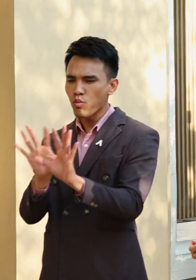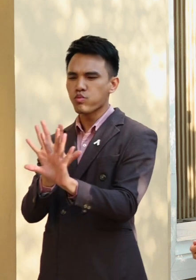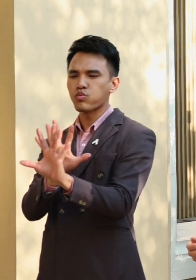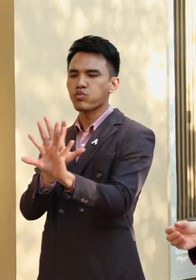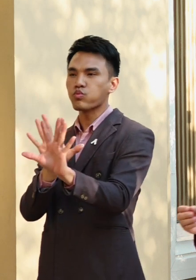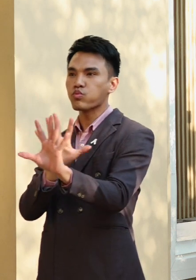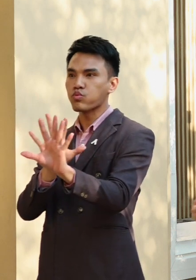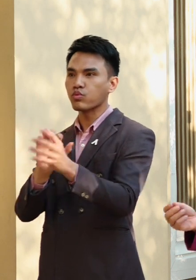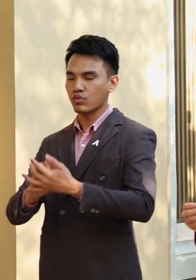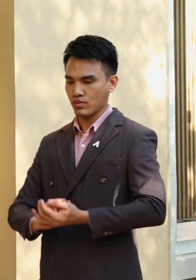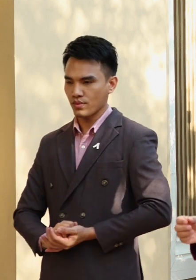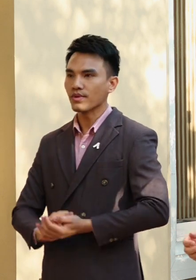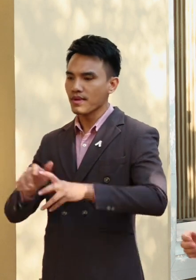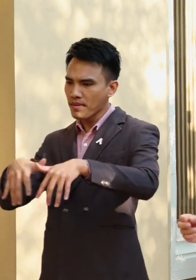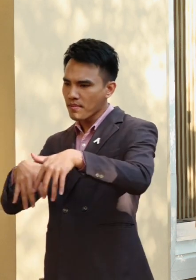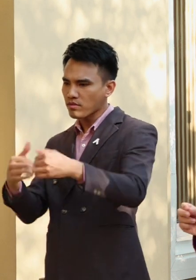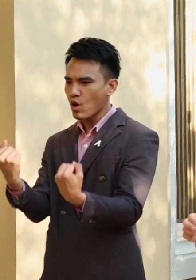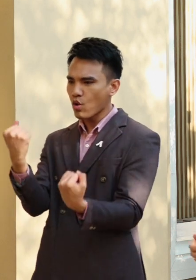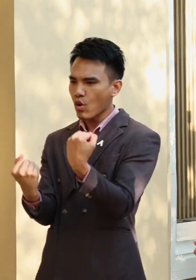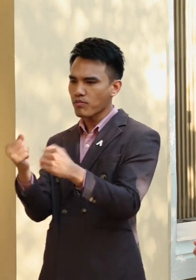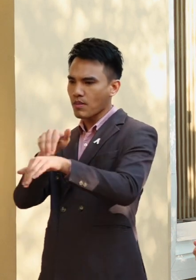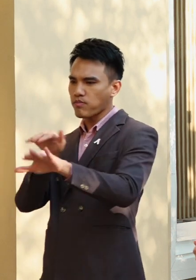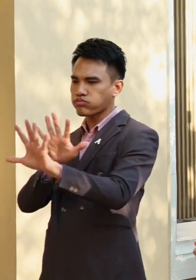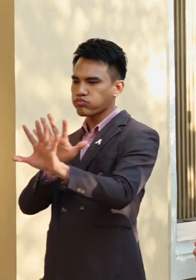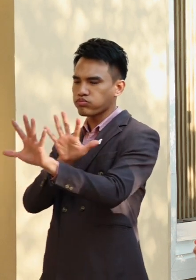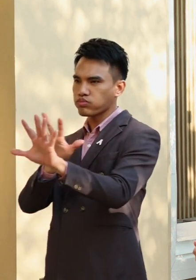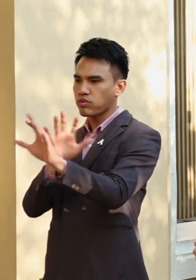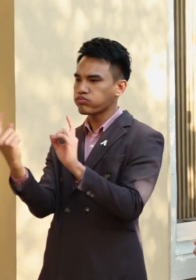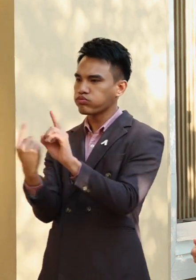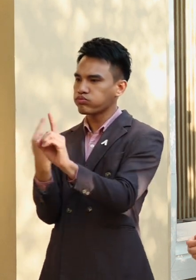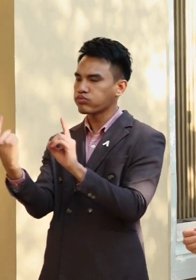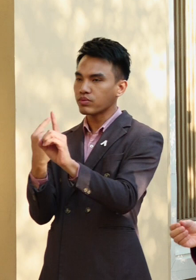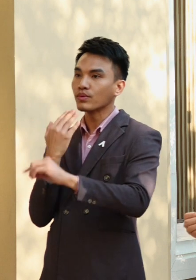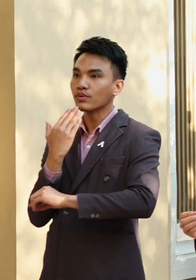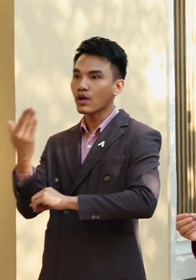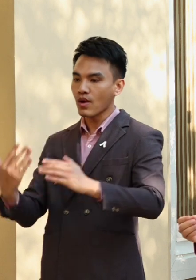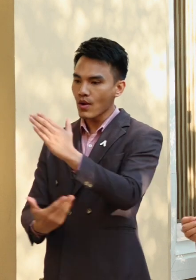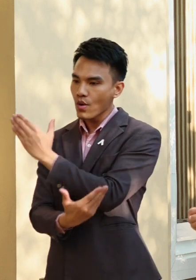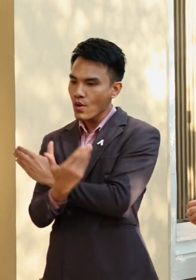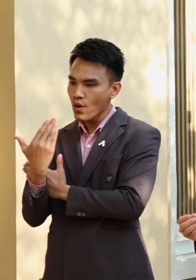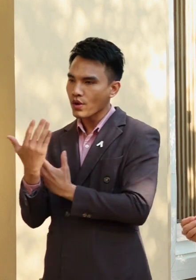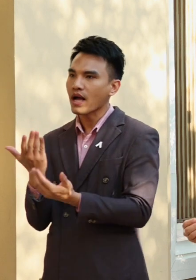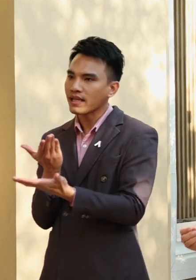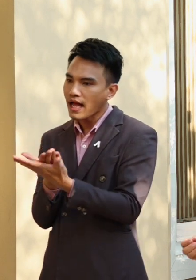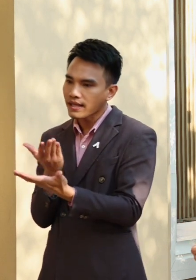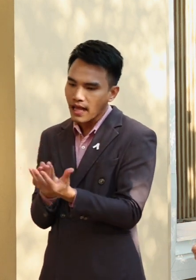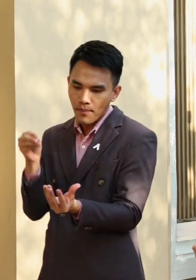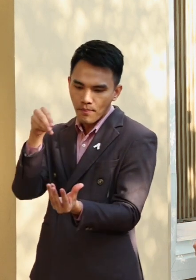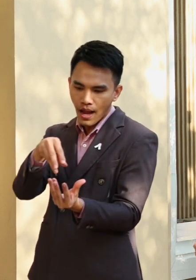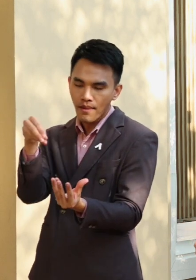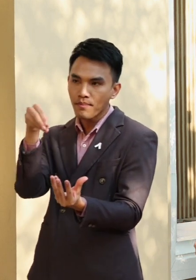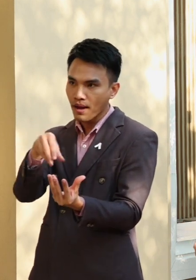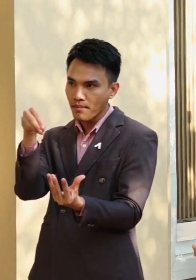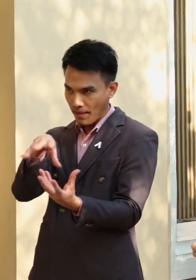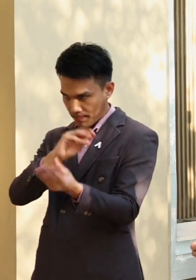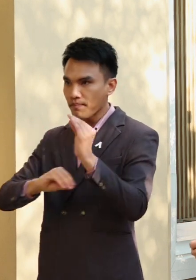านนะครับมีการจราจรหรือว่าการเดินไปมานั้นหนาแน่นนะครับเพราะว่าโอกาสที่จะได้นักท่องเที่ยวได้เงินร